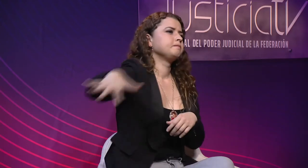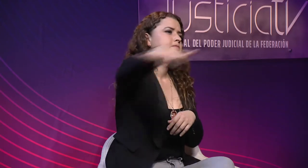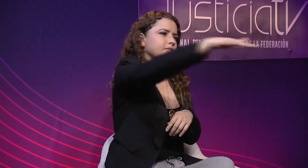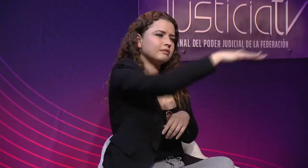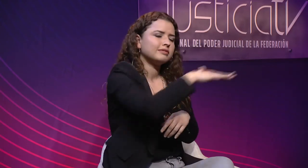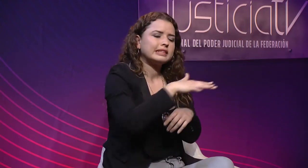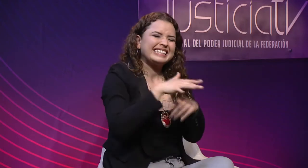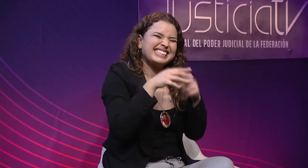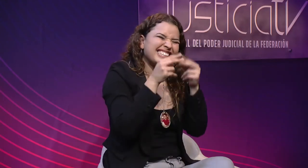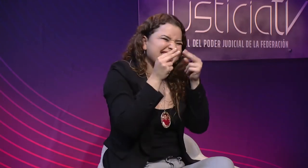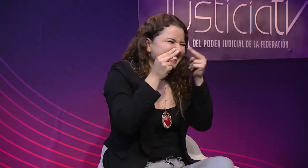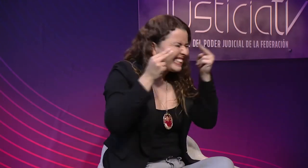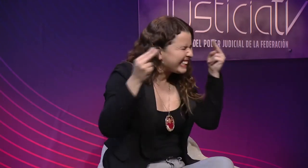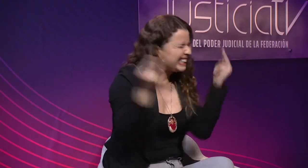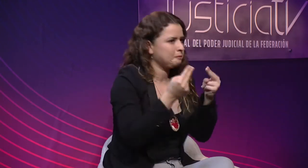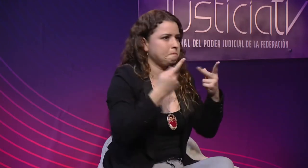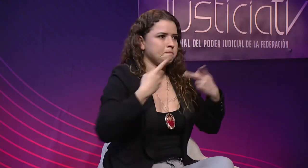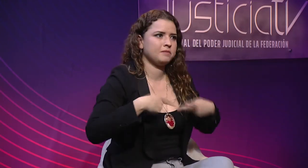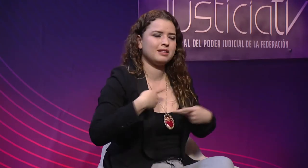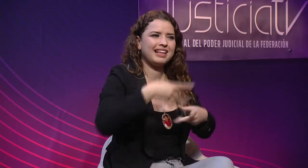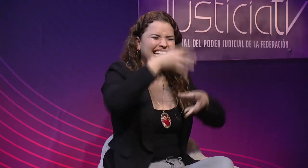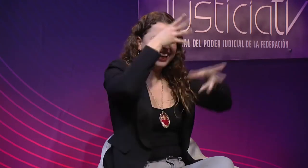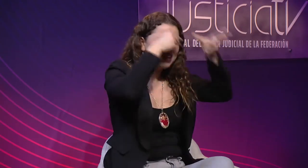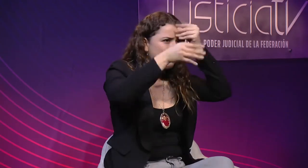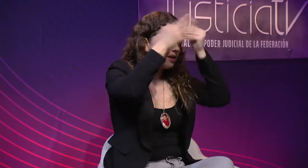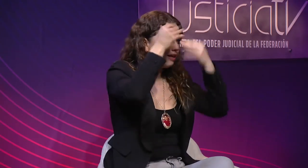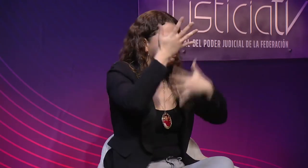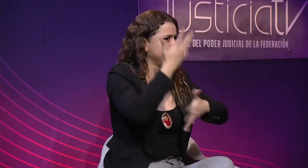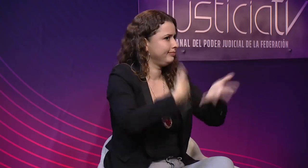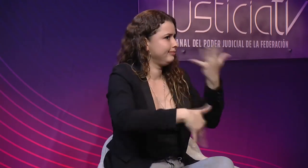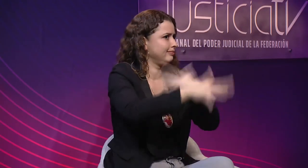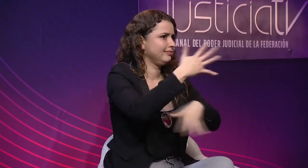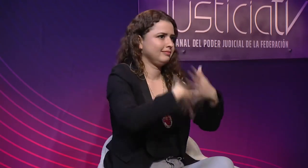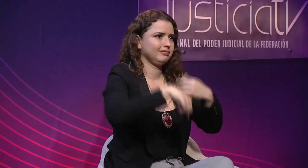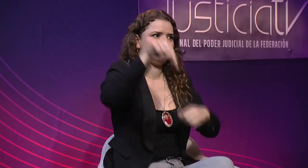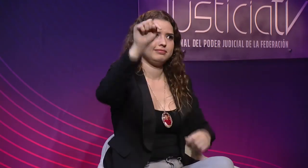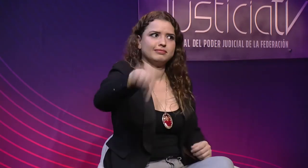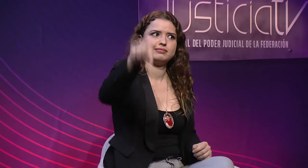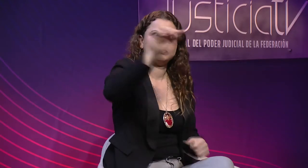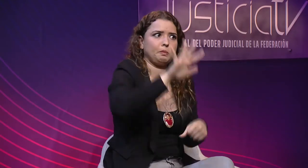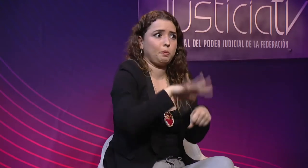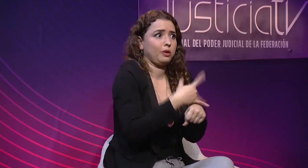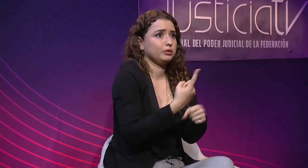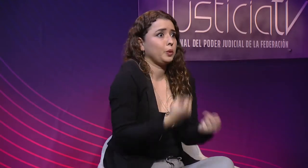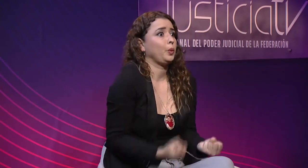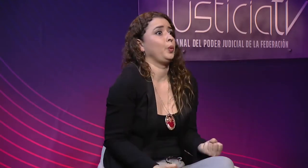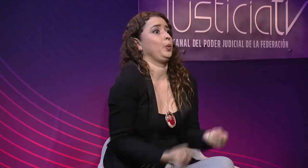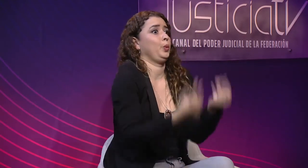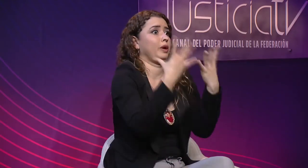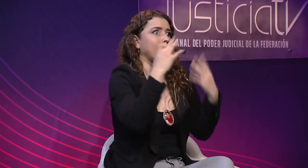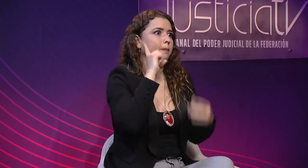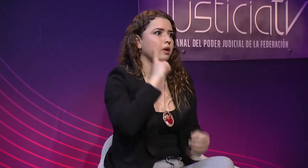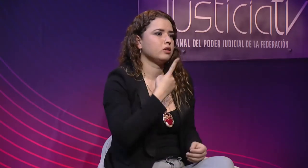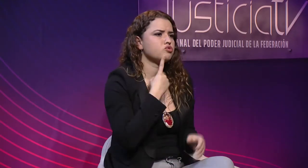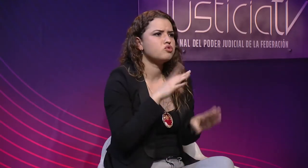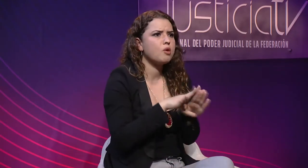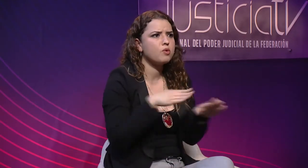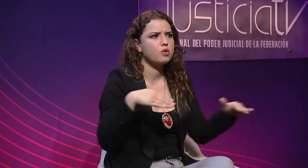urgente. Y también que en el ámbito médico es urgente que aprendan lengua de señas. Sí. De verdad es que sí, porque